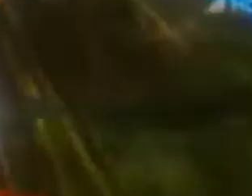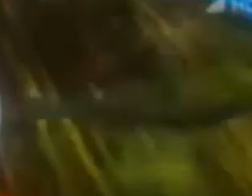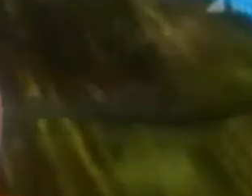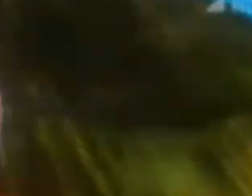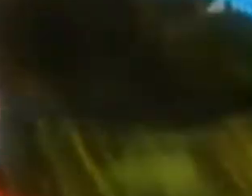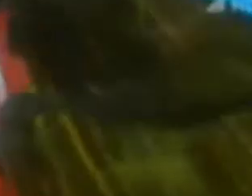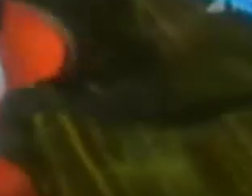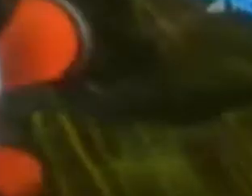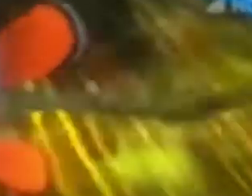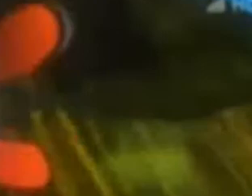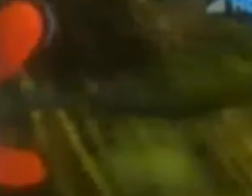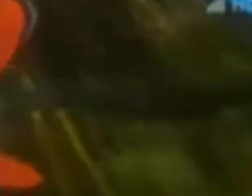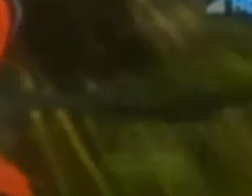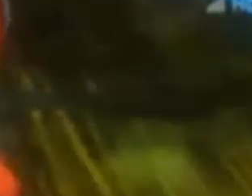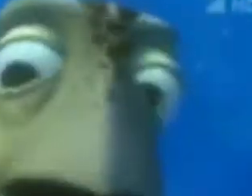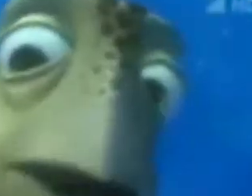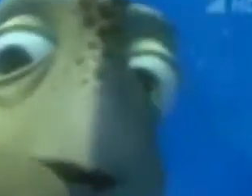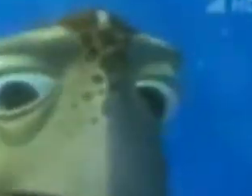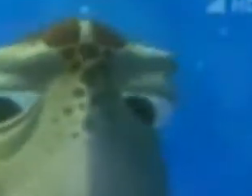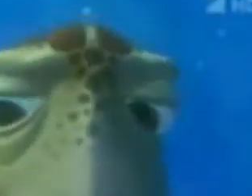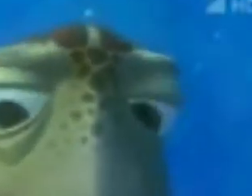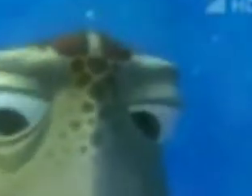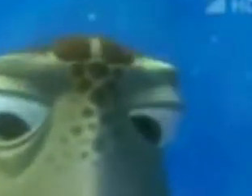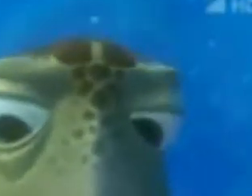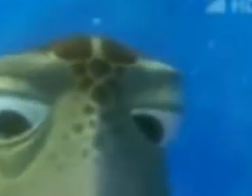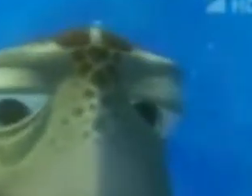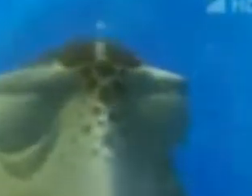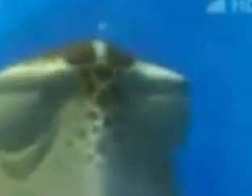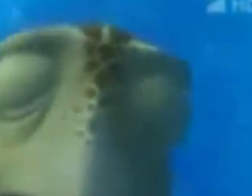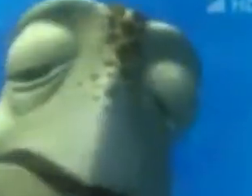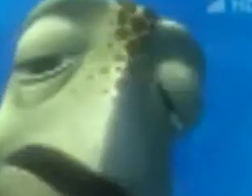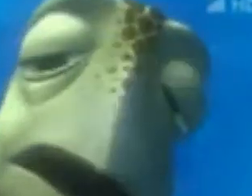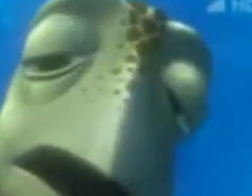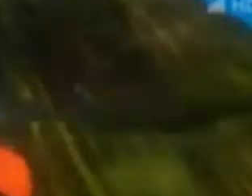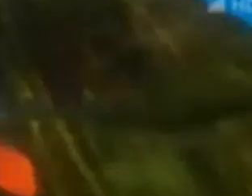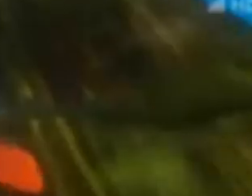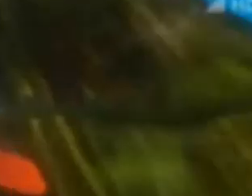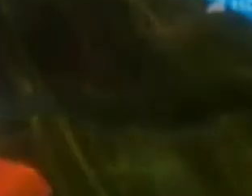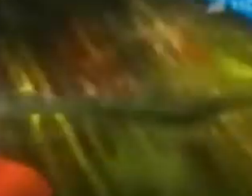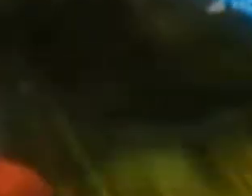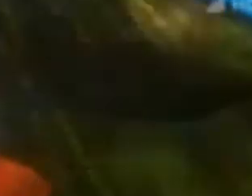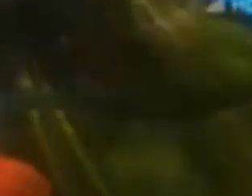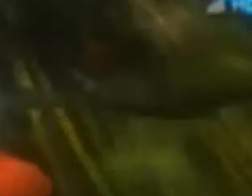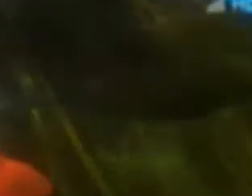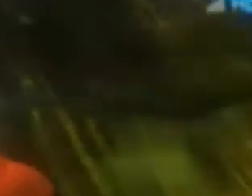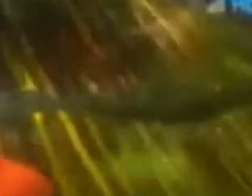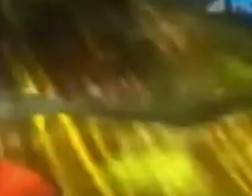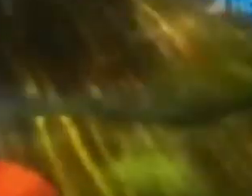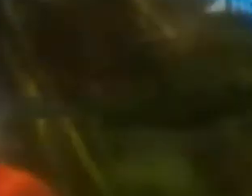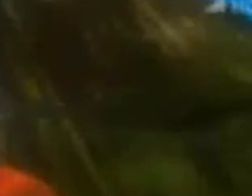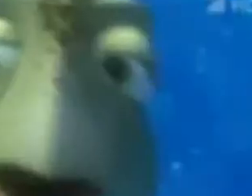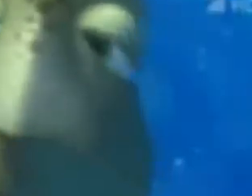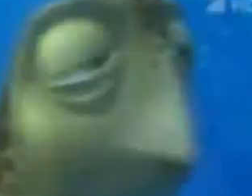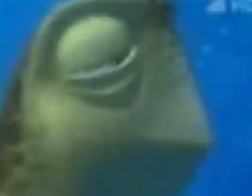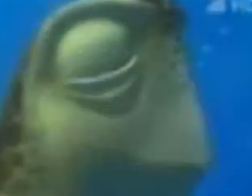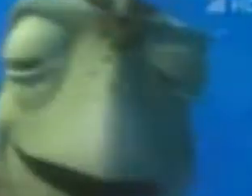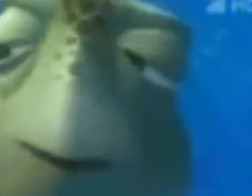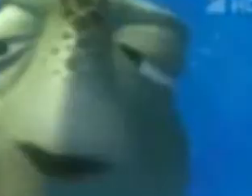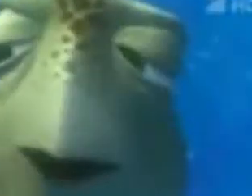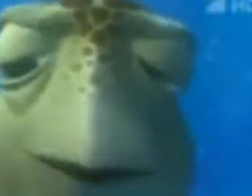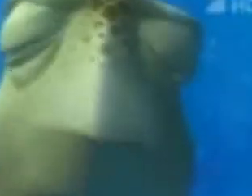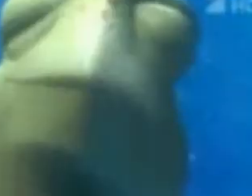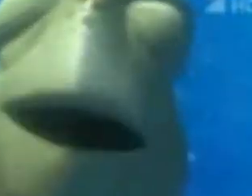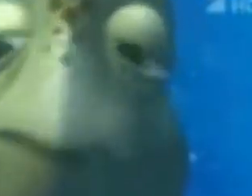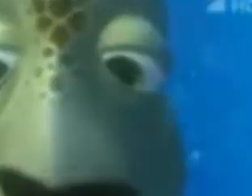minha barriga. Oh. Ô, irmão, não chama o Raul no casco não, falou? Na moral. Ah, seu tartaruga. Ô, irmão,